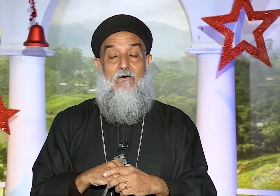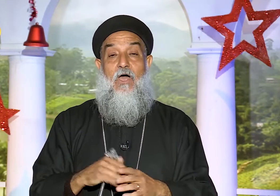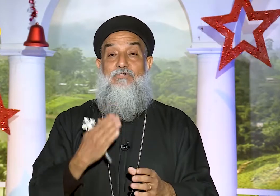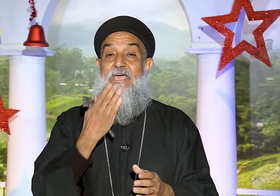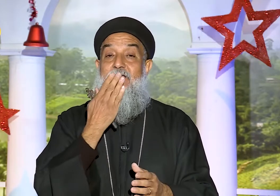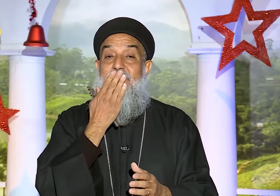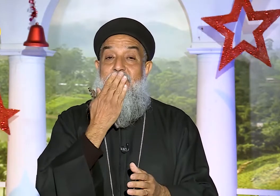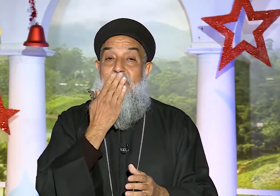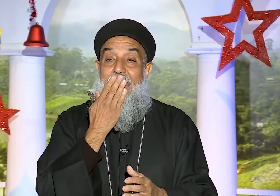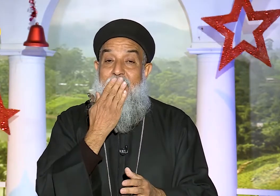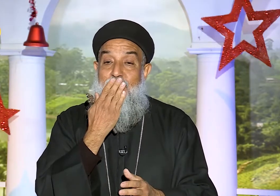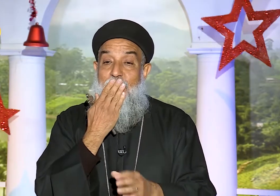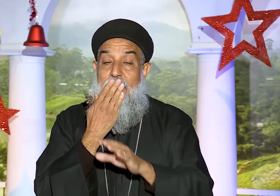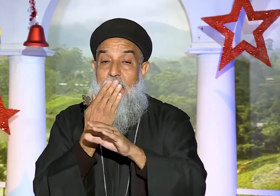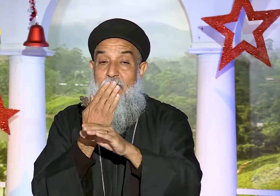راحوا ساكتين معاه، طلع بره